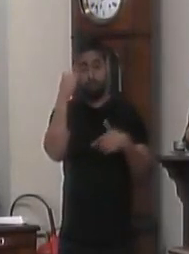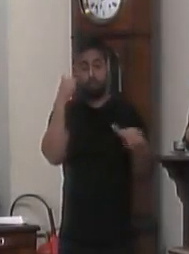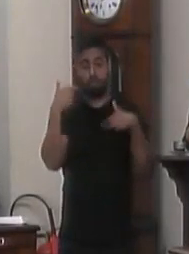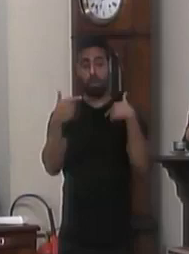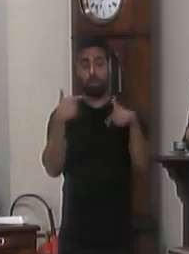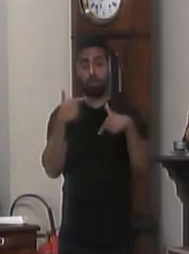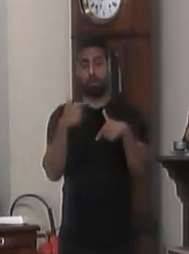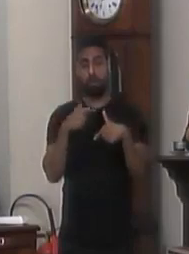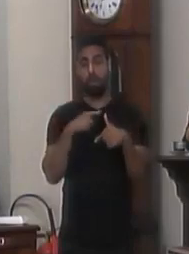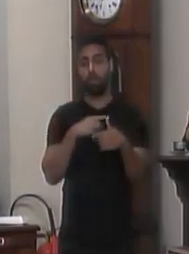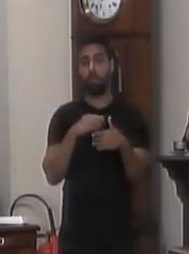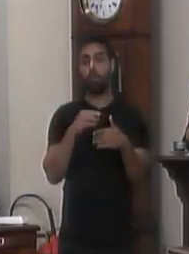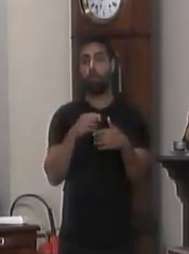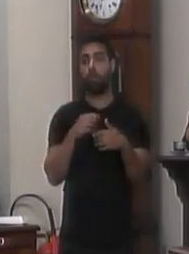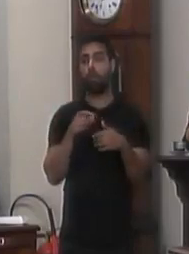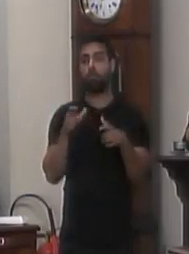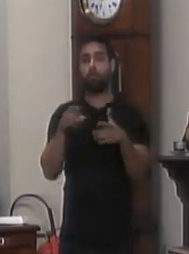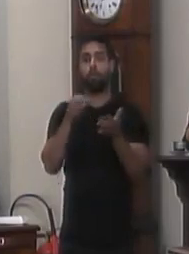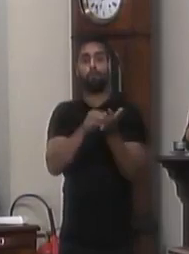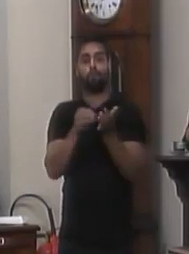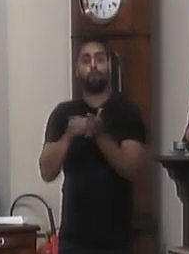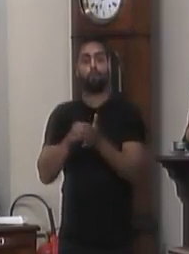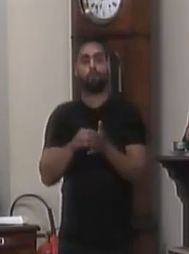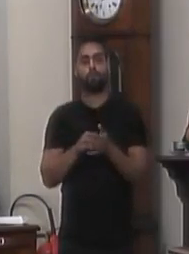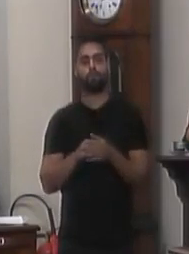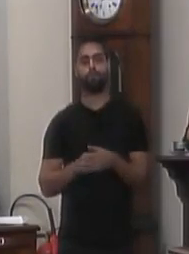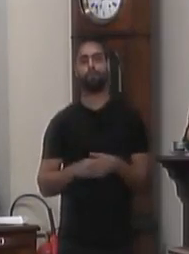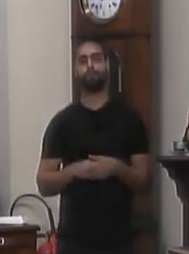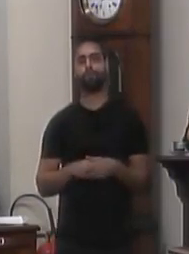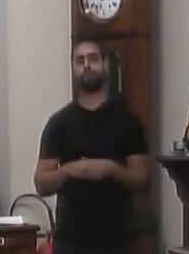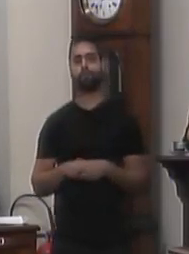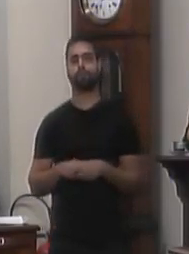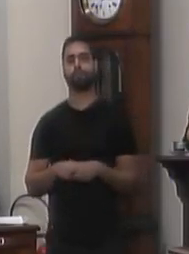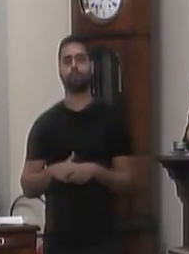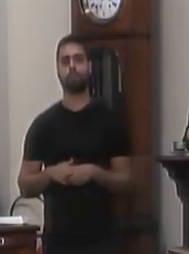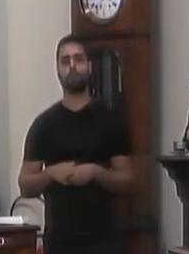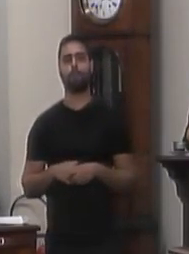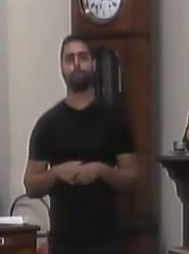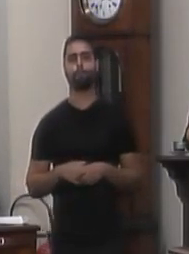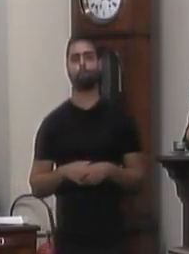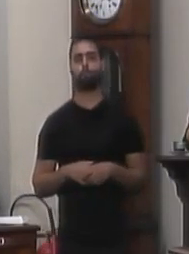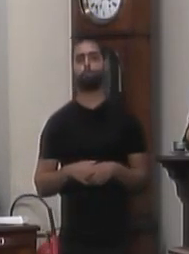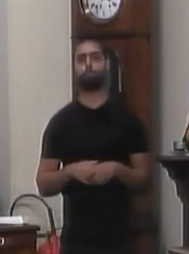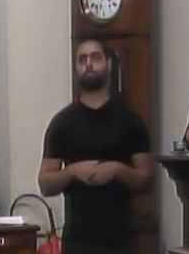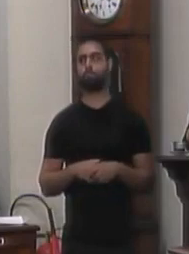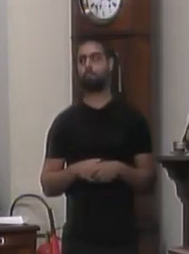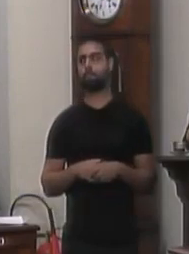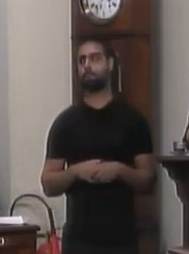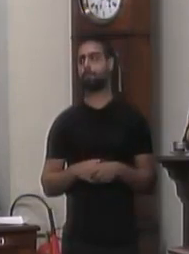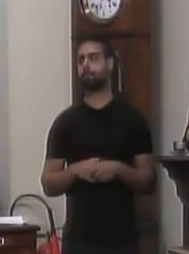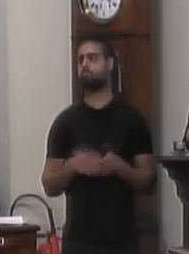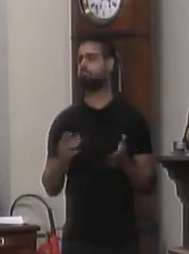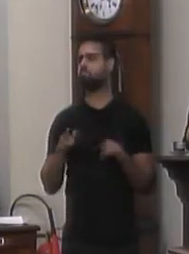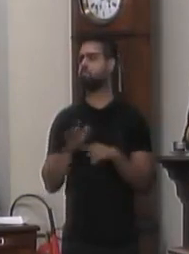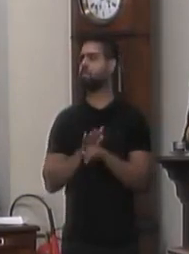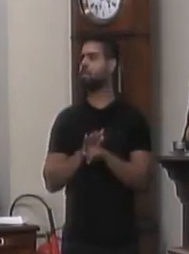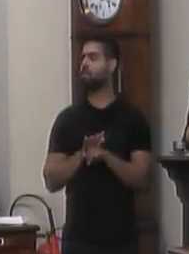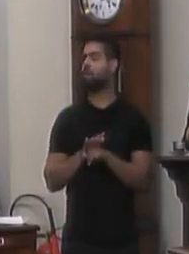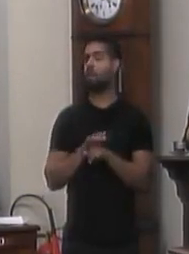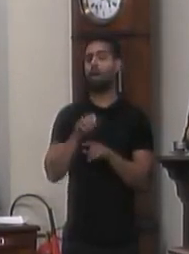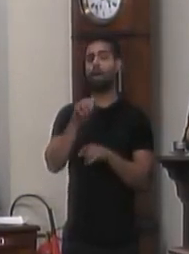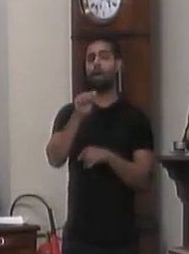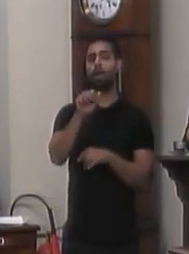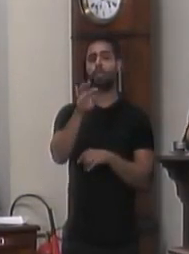para cumprir essas defasagens que nós temos. A outra pergunta que o senhor fez foi qual? Previsão de